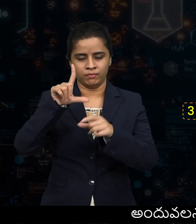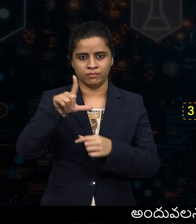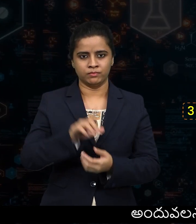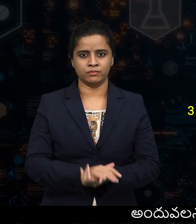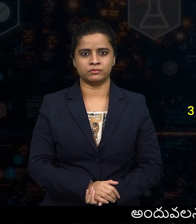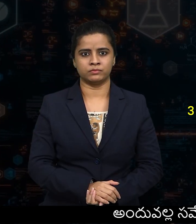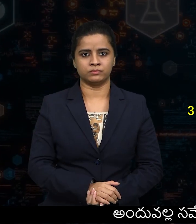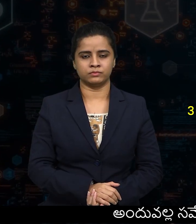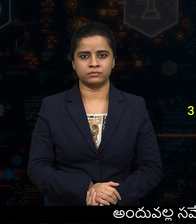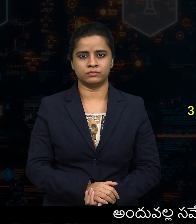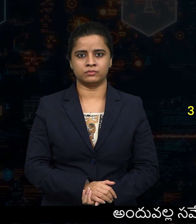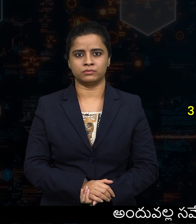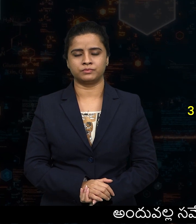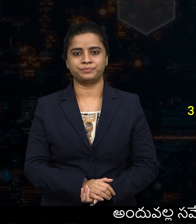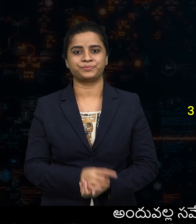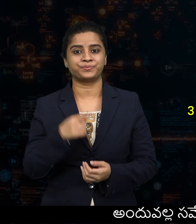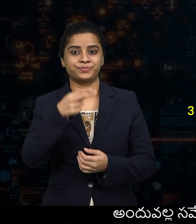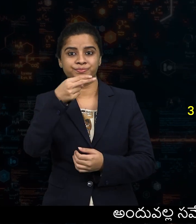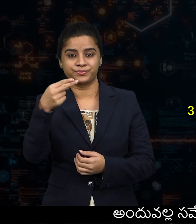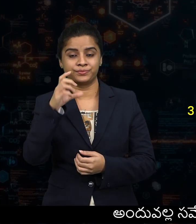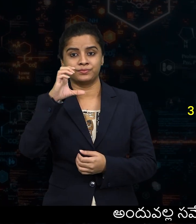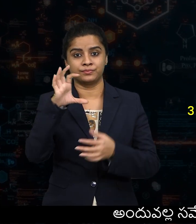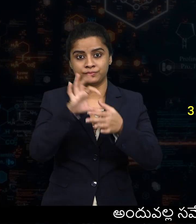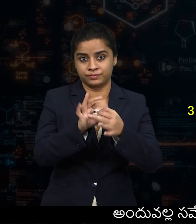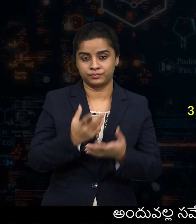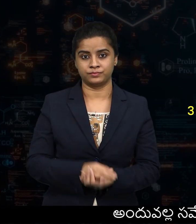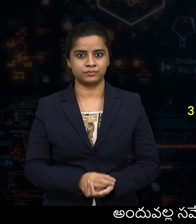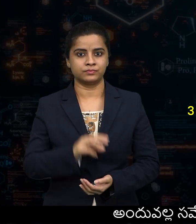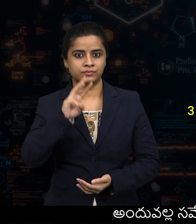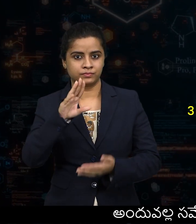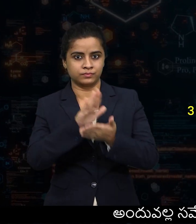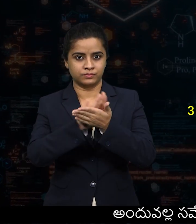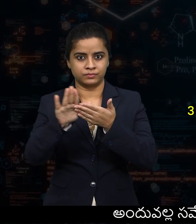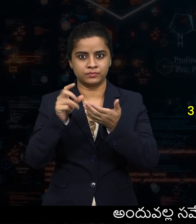అందువల్ల సమ్మేళనం పేరు 3-మిథైల్ హెప్టేన్.